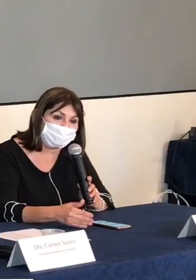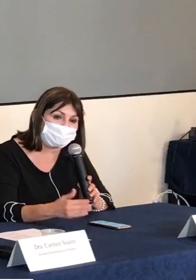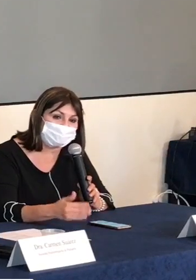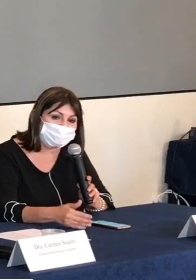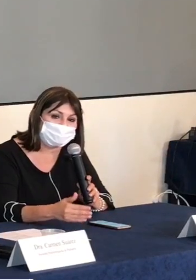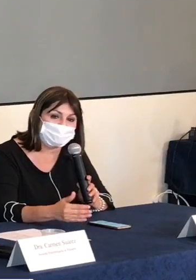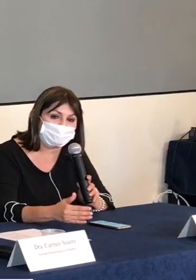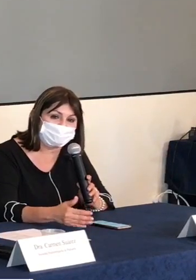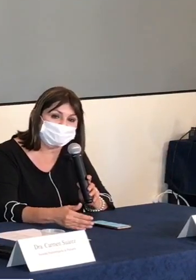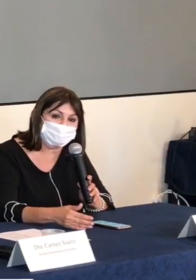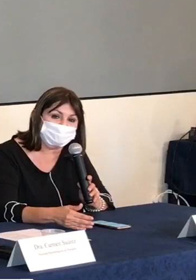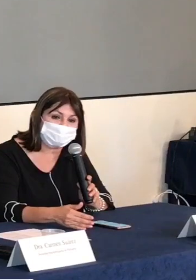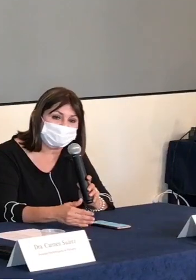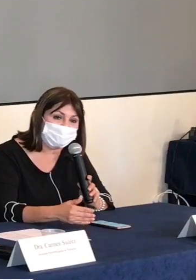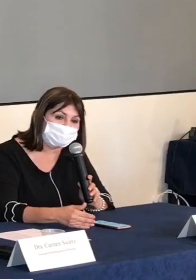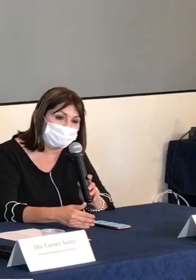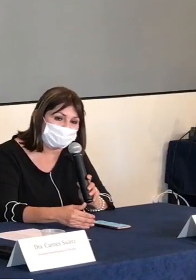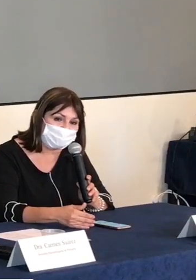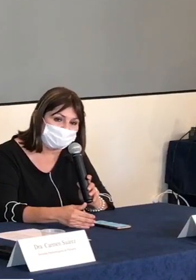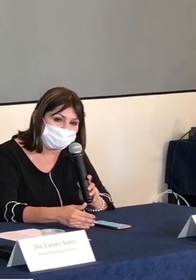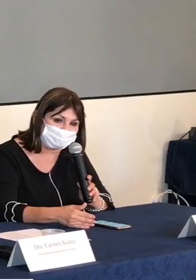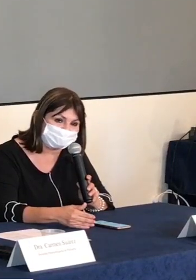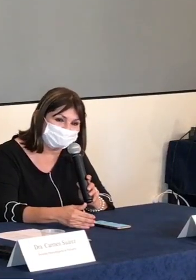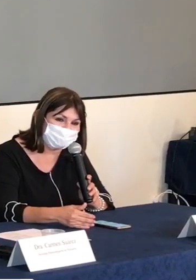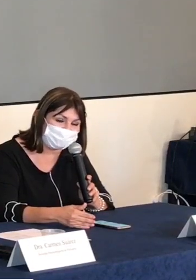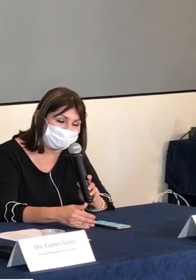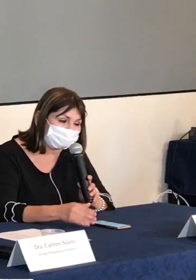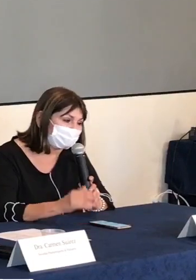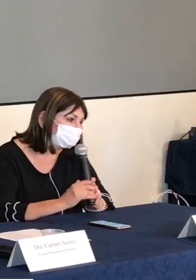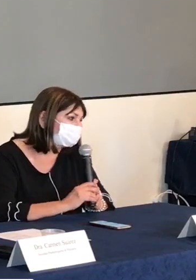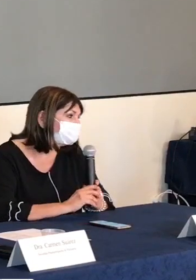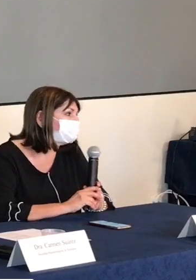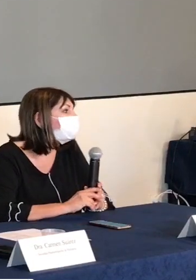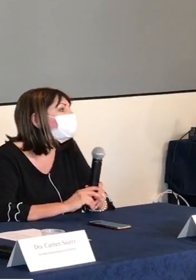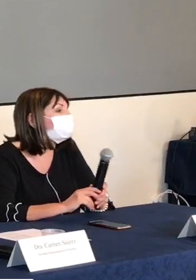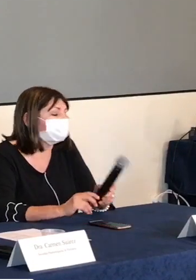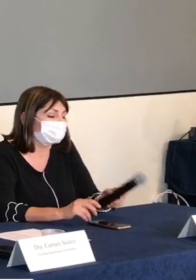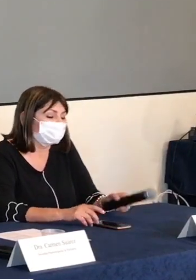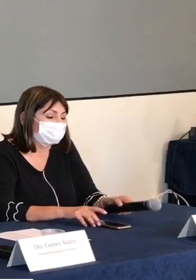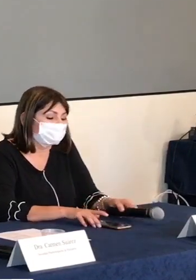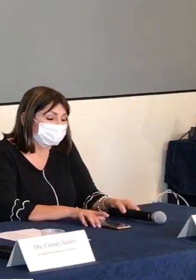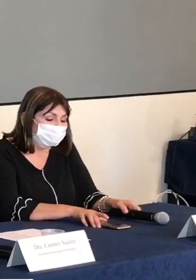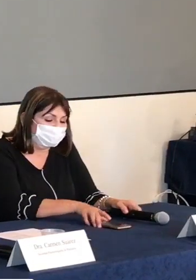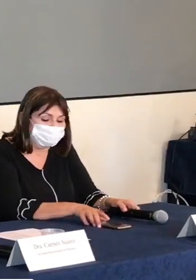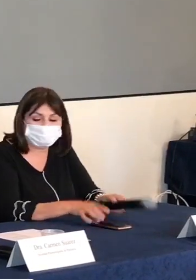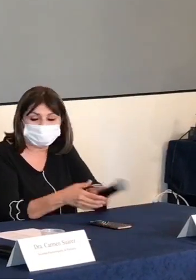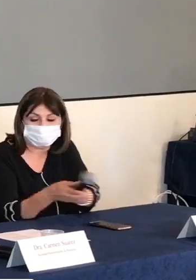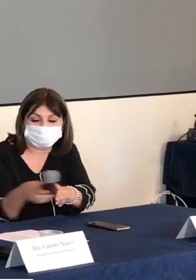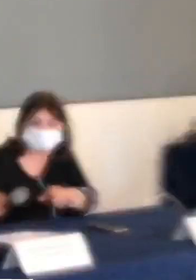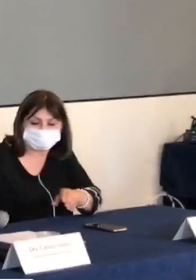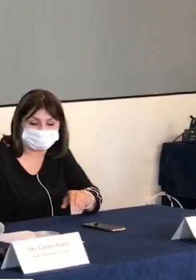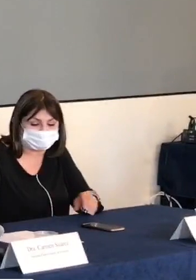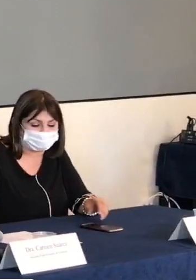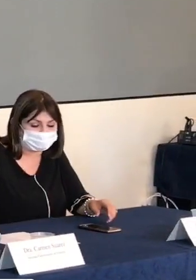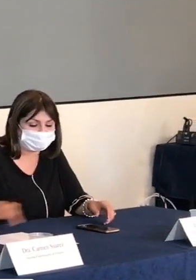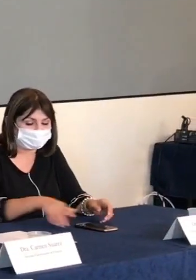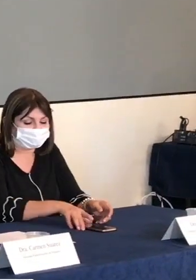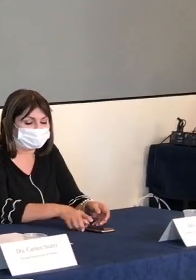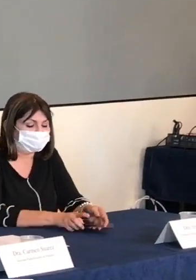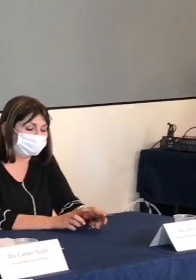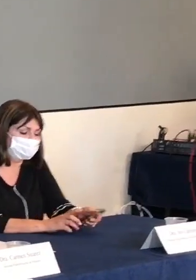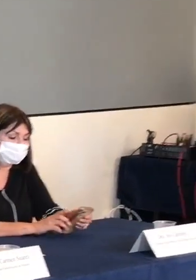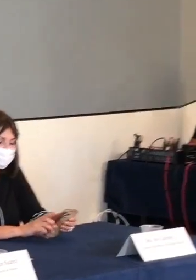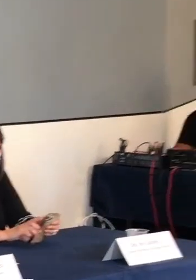gran herramienta de prevención que son las vacunas. Muchas gracias. Muchas gracias, doctora Cardona. Y